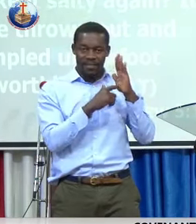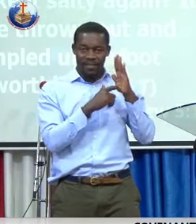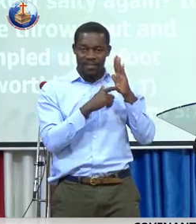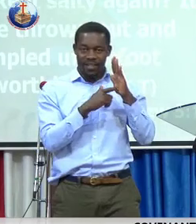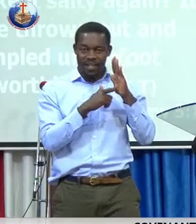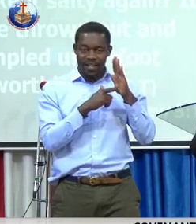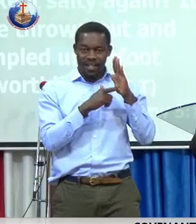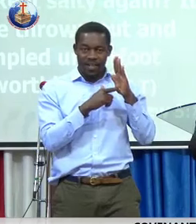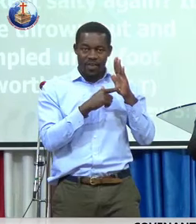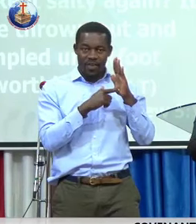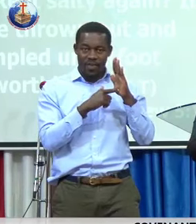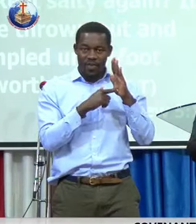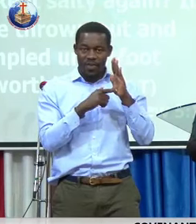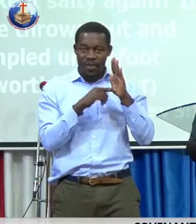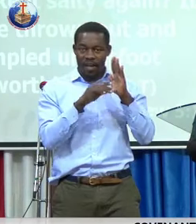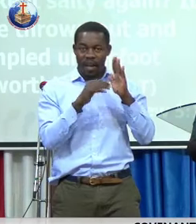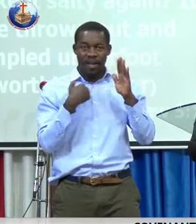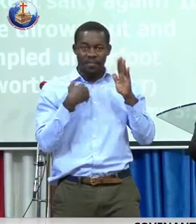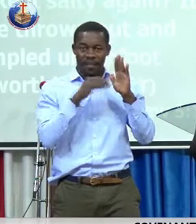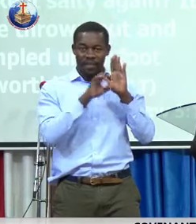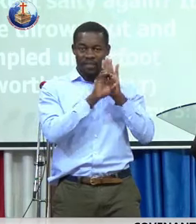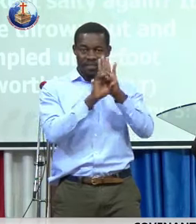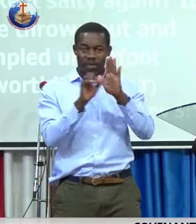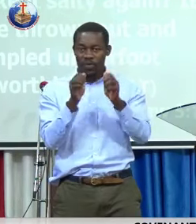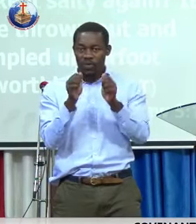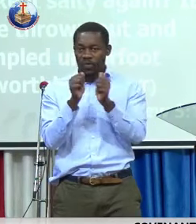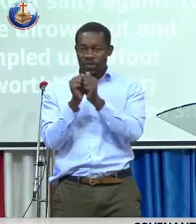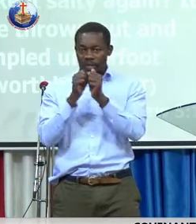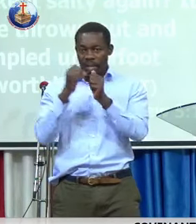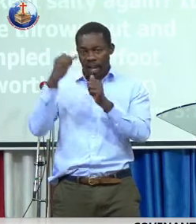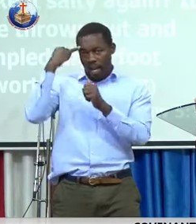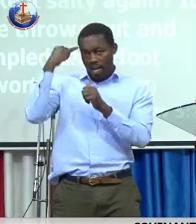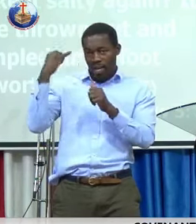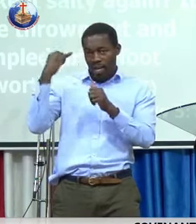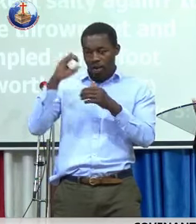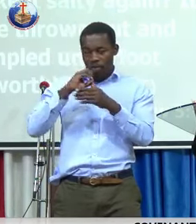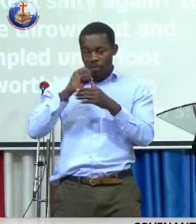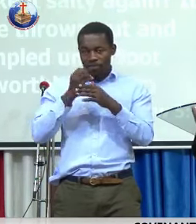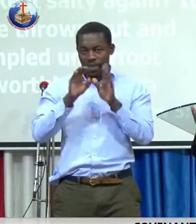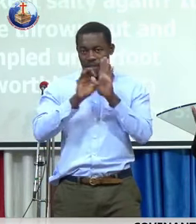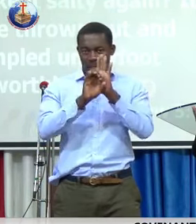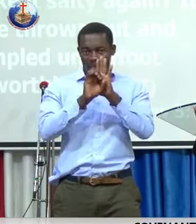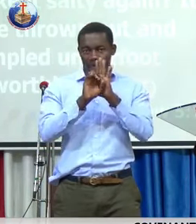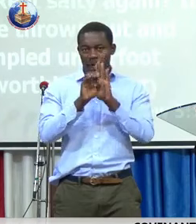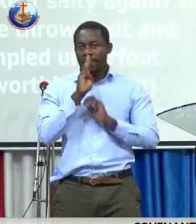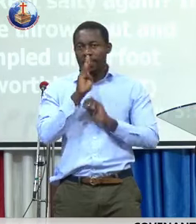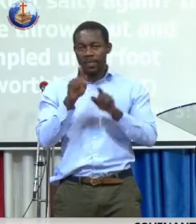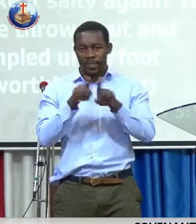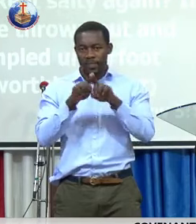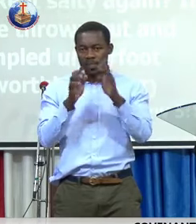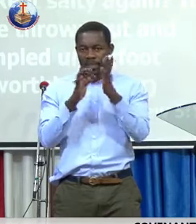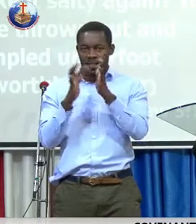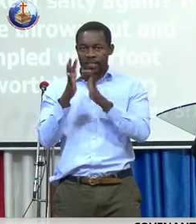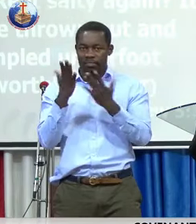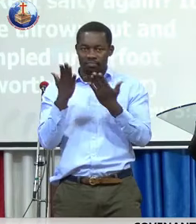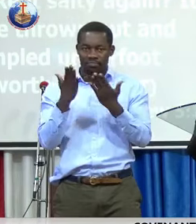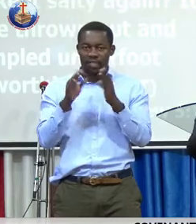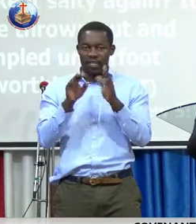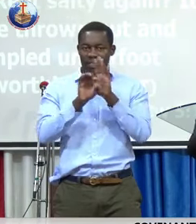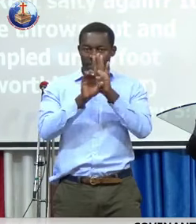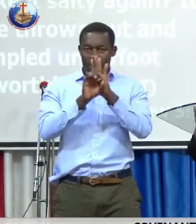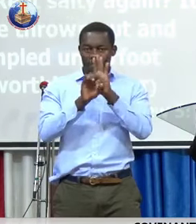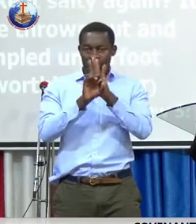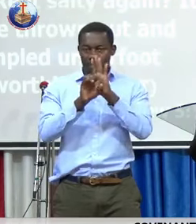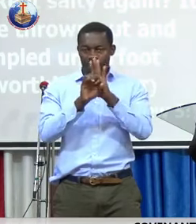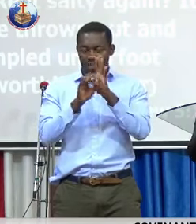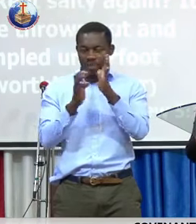or object, ama kukuwa na mawazo ama na kitu kile kile. An example is to be more like Jesus. Mfano ni kuwa kama Yesu Kristo. And that is a